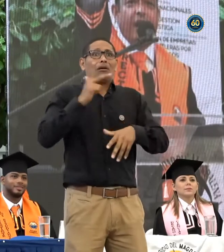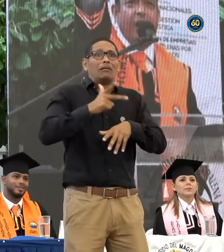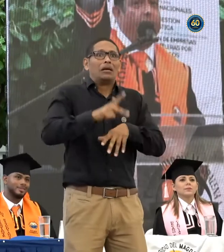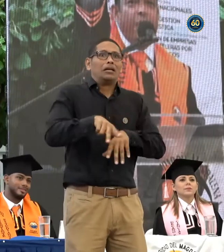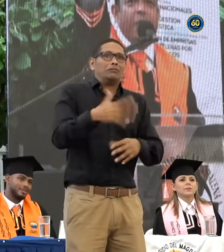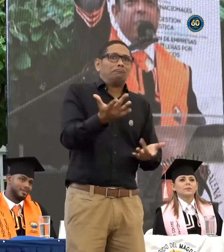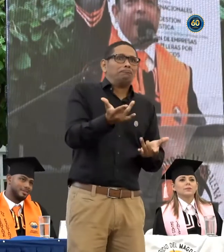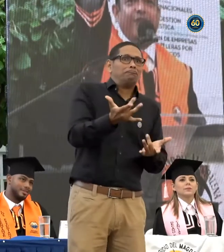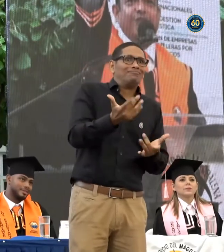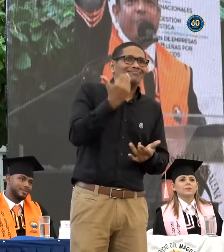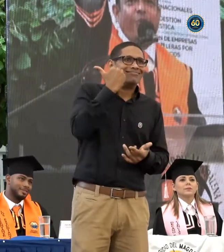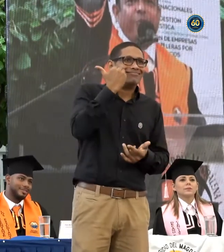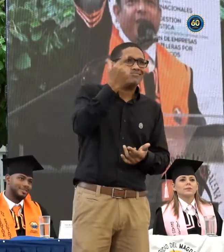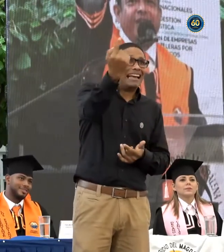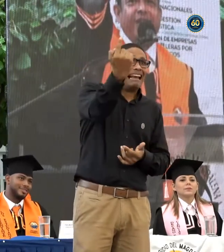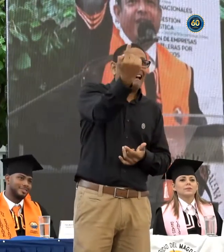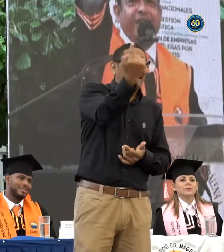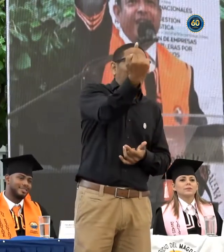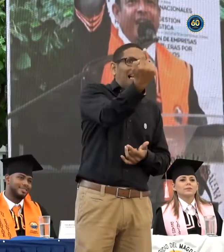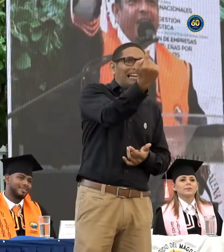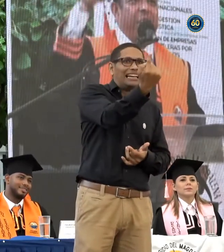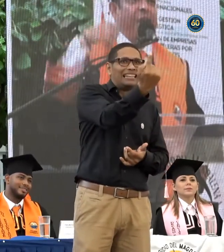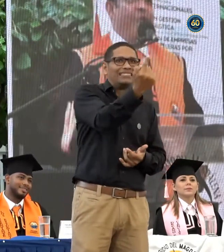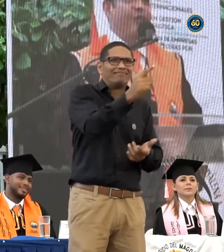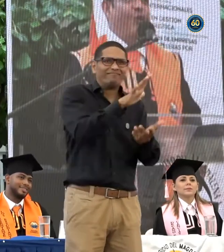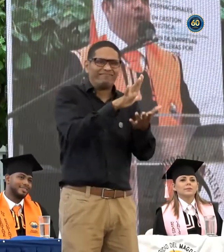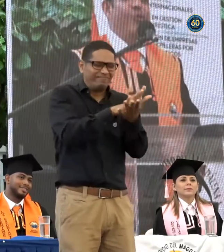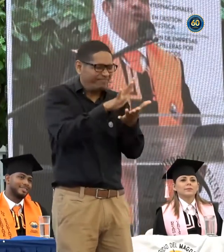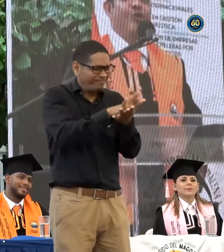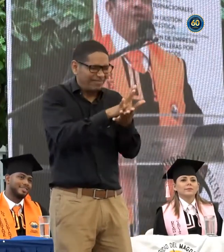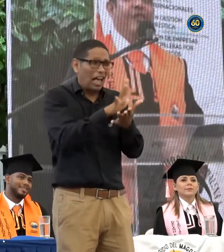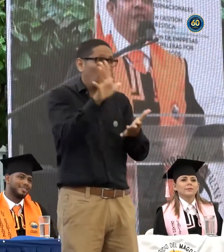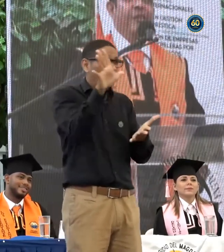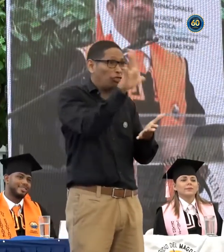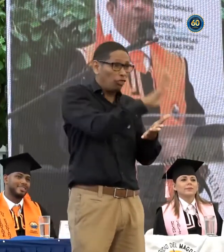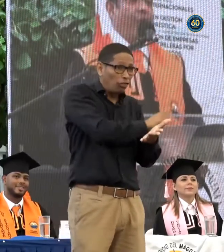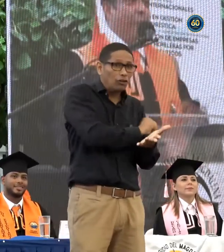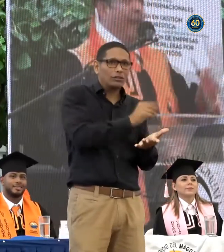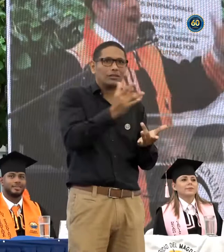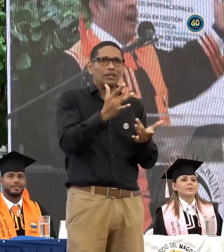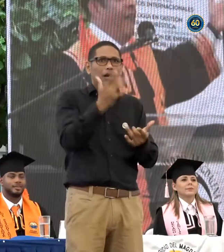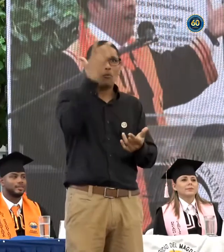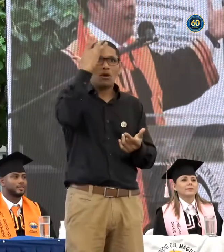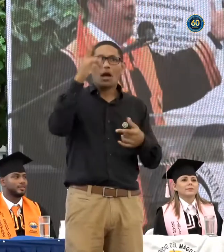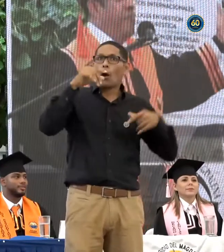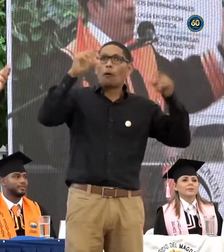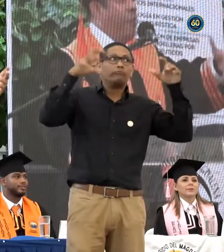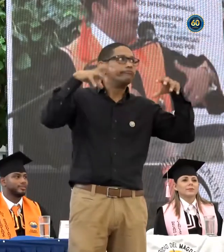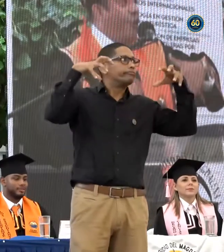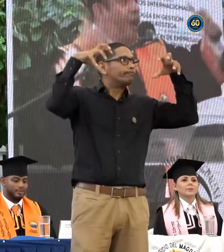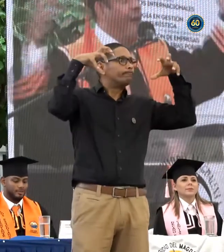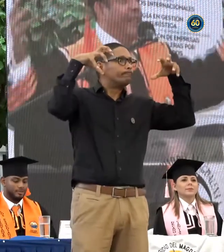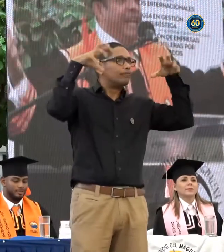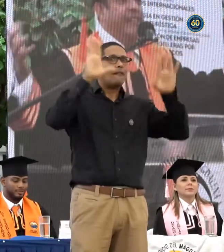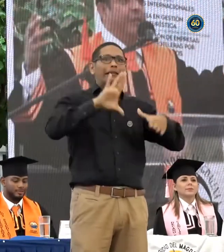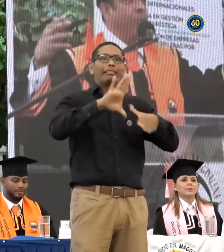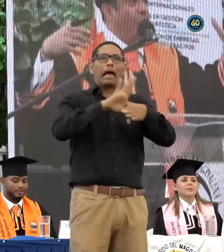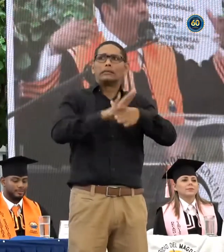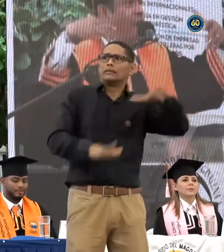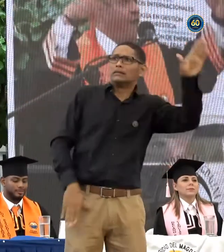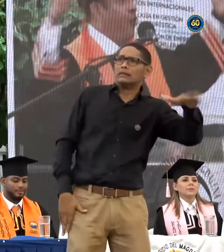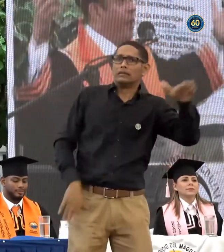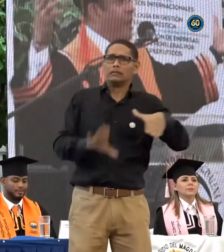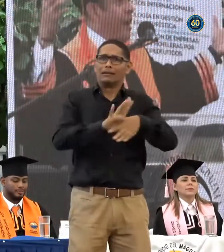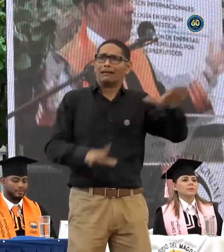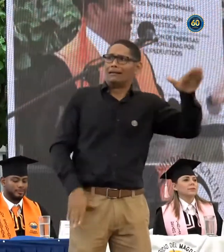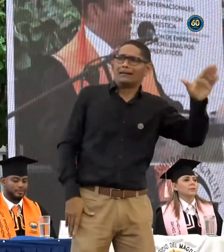vamos a esperar No se preocupen aquí esperamos a todo el mundo porque apenas acaba de escampar porque no llegaban taxis porque no había forma de